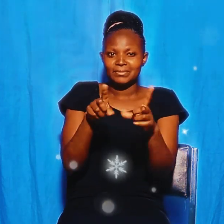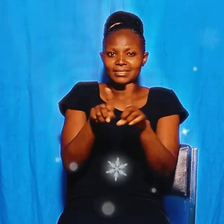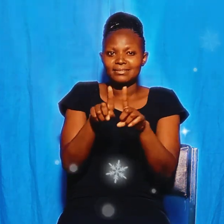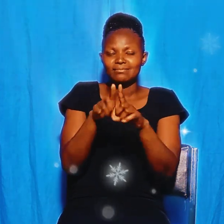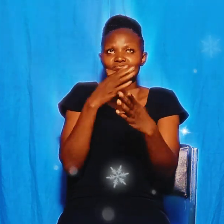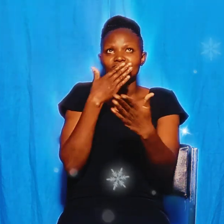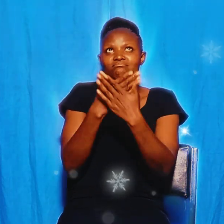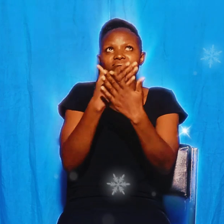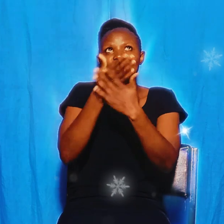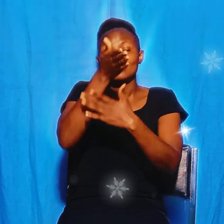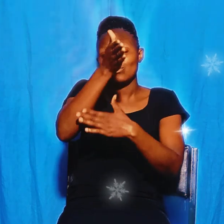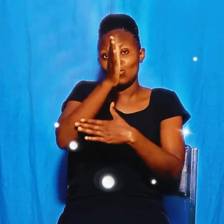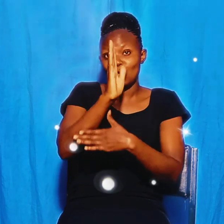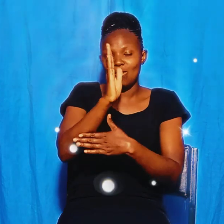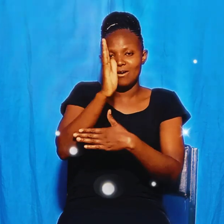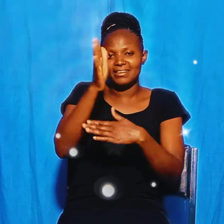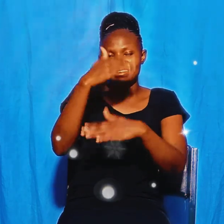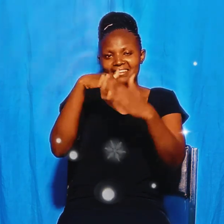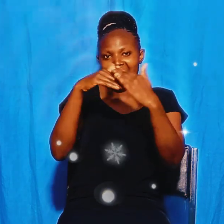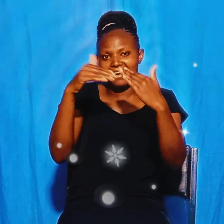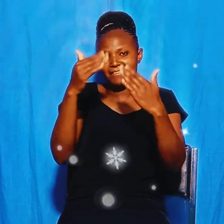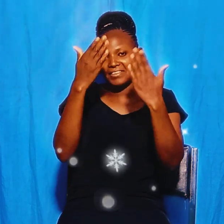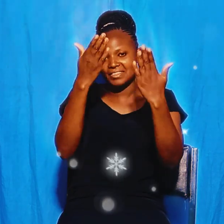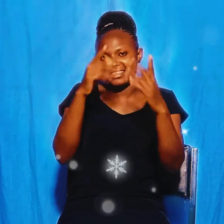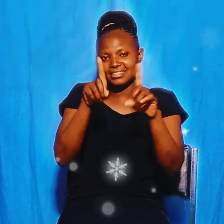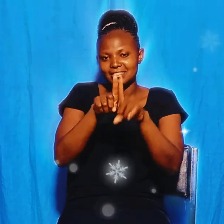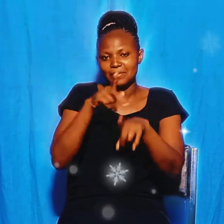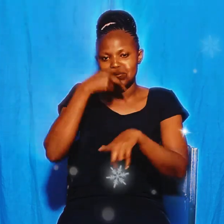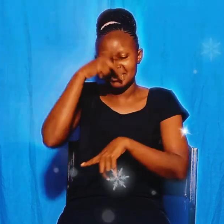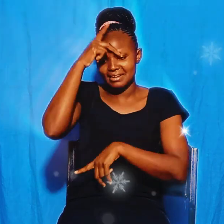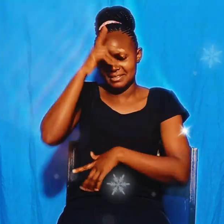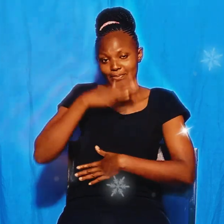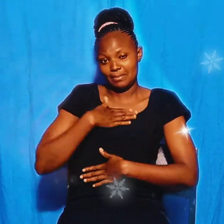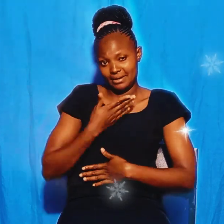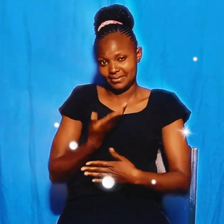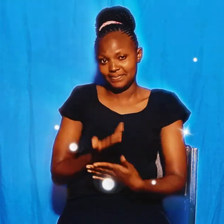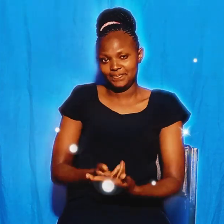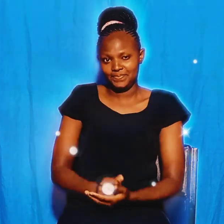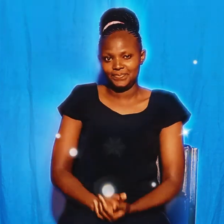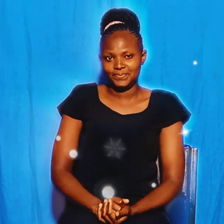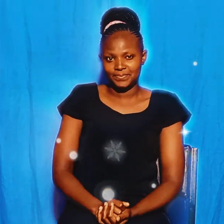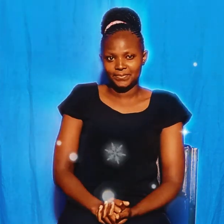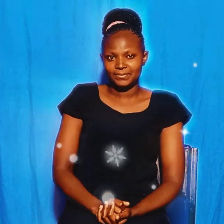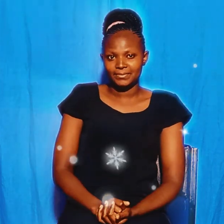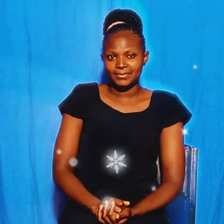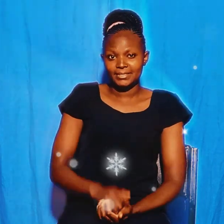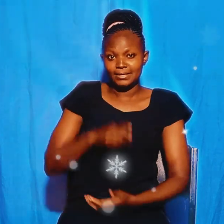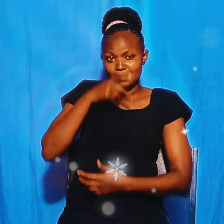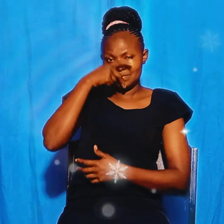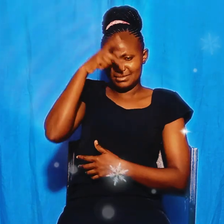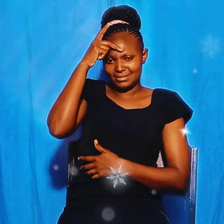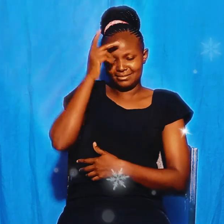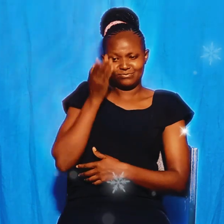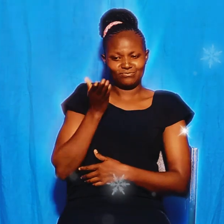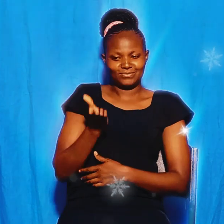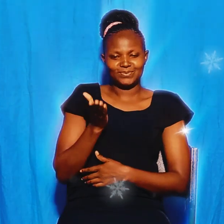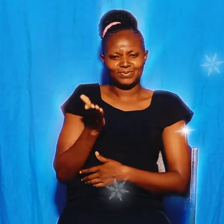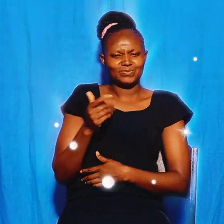witu wa itune. Na asii makwa. Asii ya makwa ni meendete munomono.